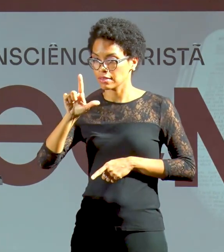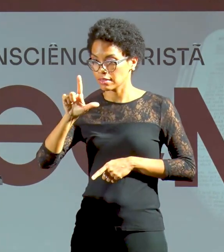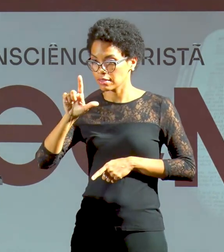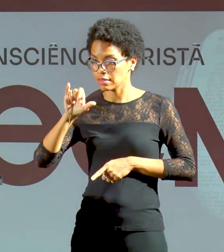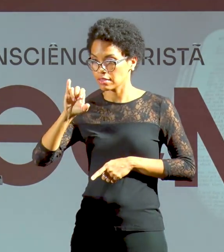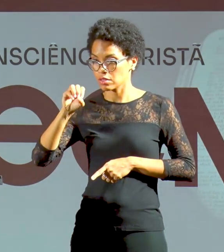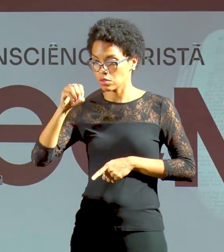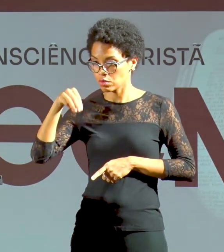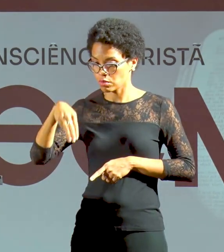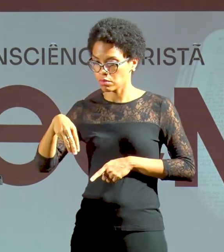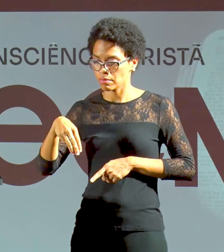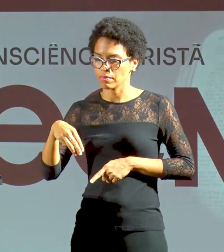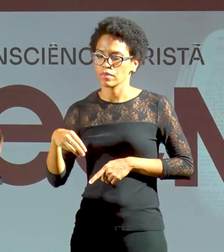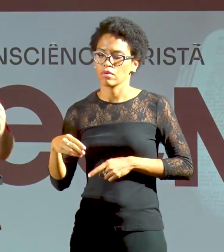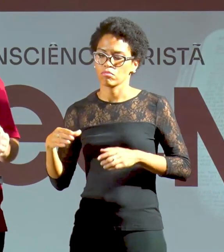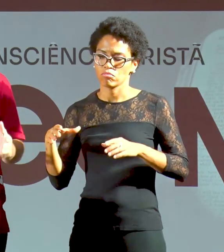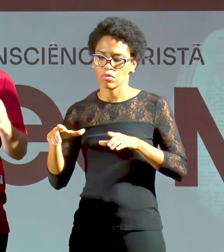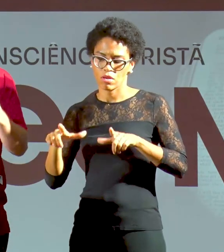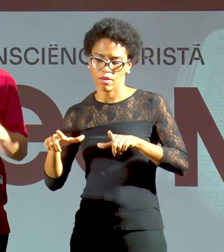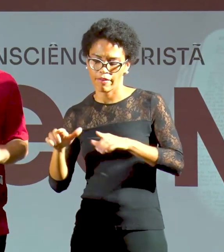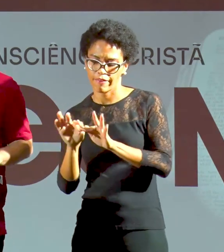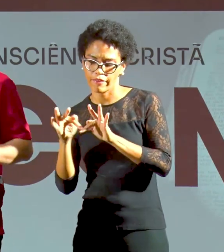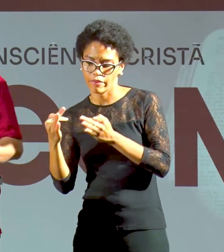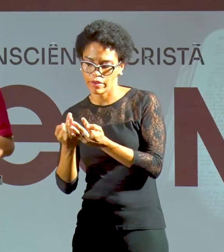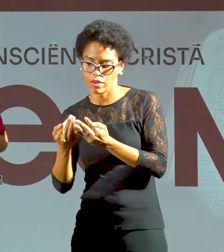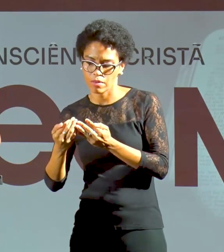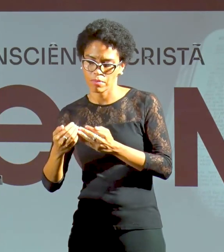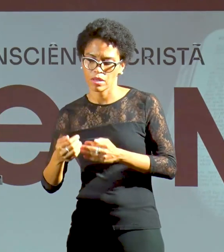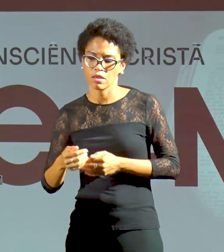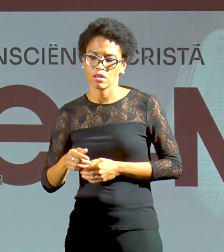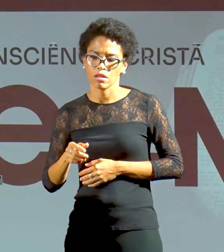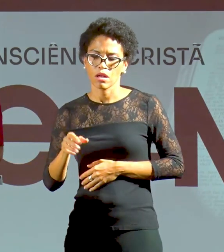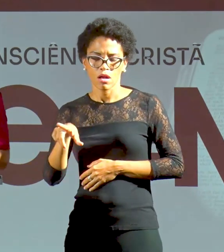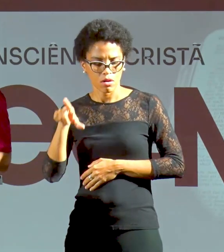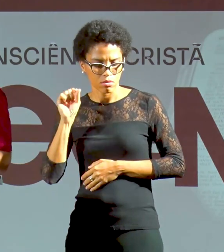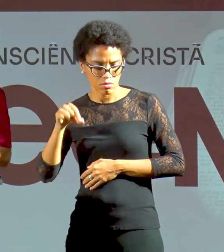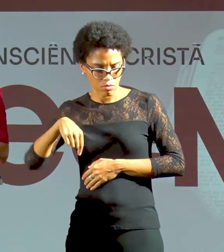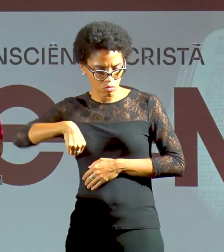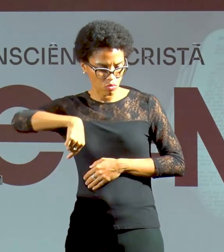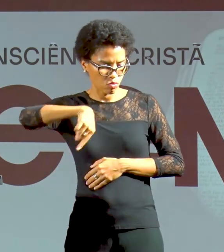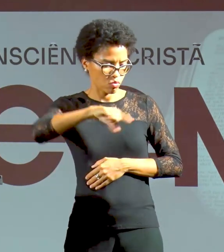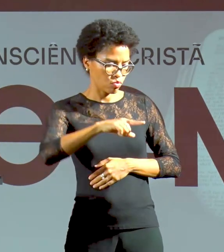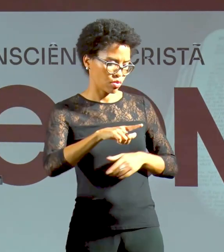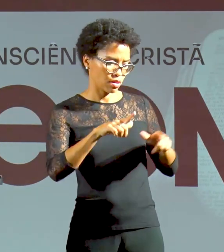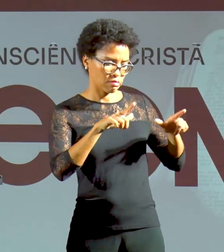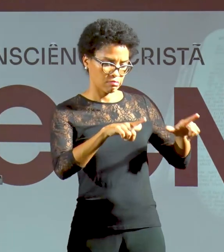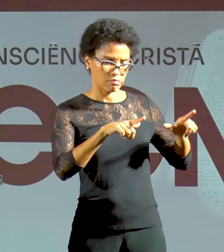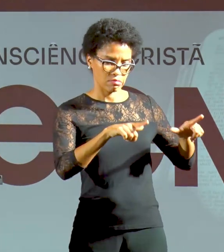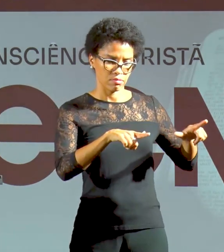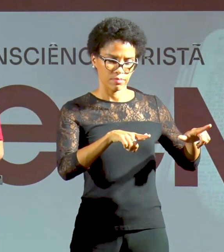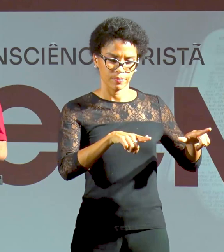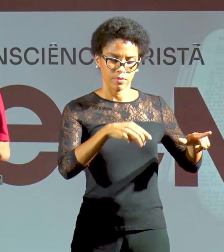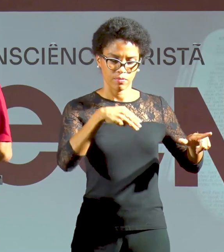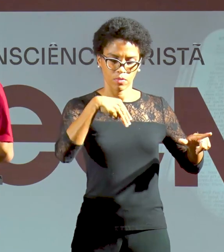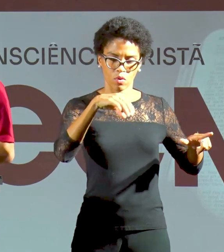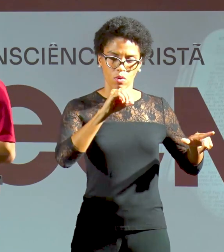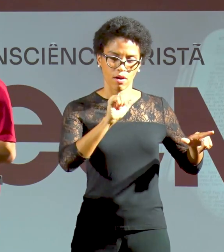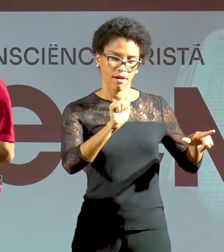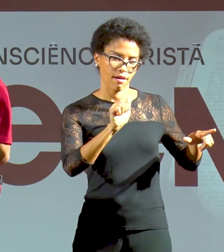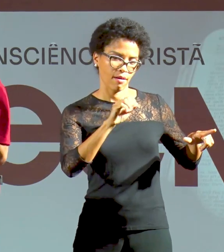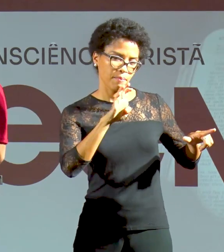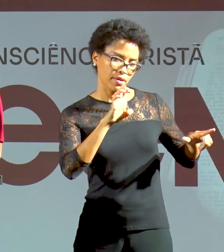consigo a sua esposa Noemi e Seus Dois Filhos malom e que ele ó bom quando a gente para a leitura aqui